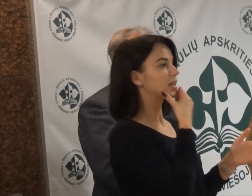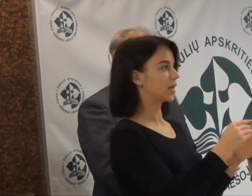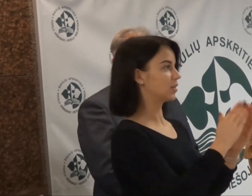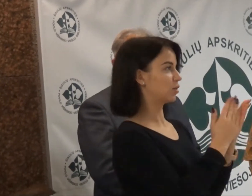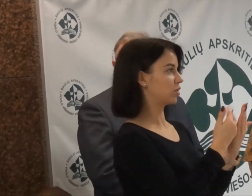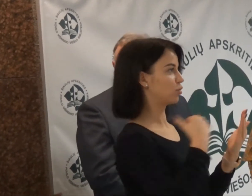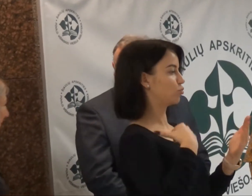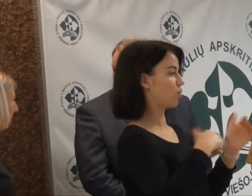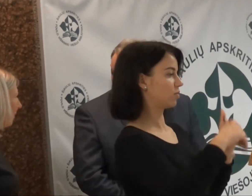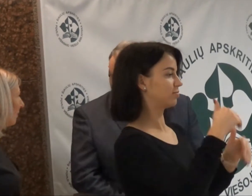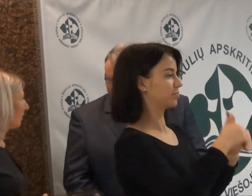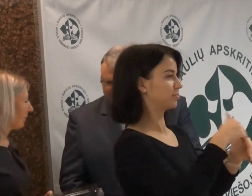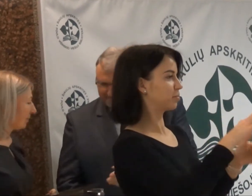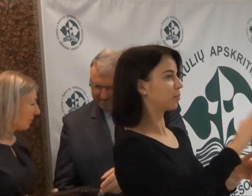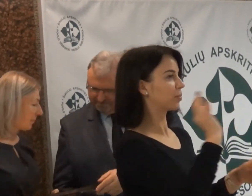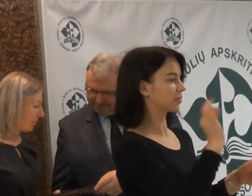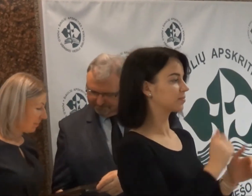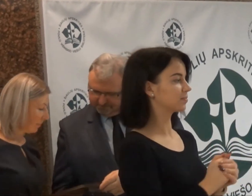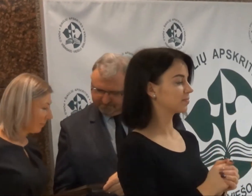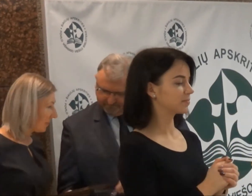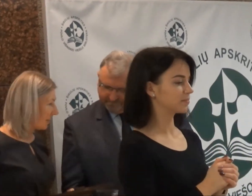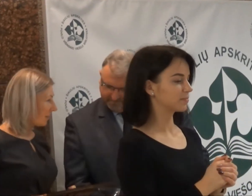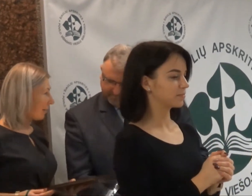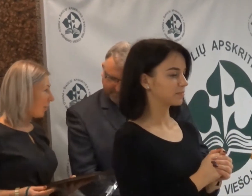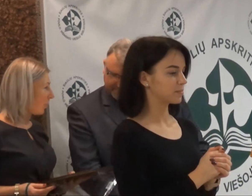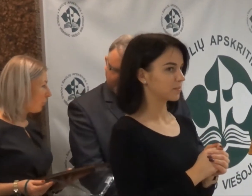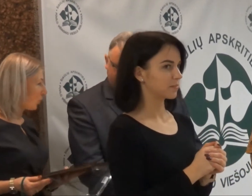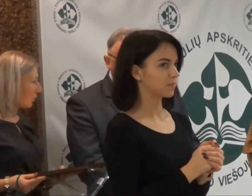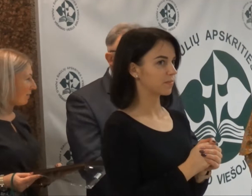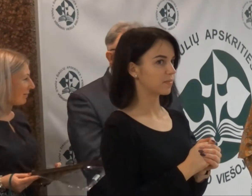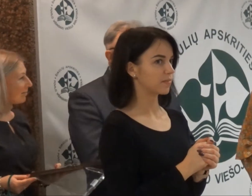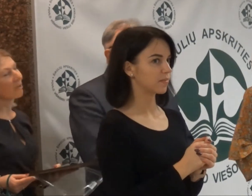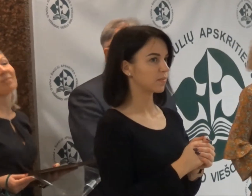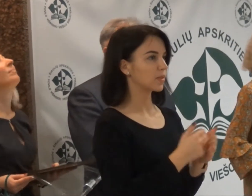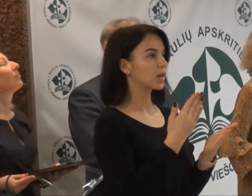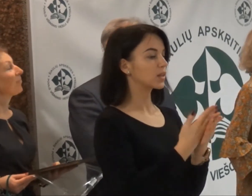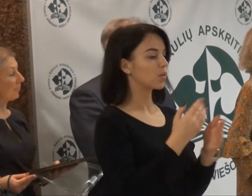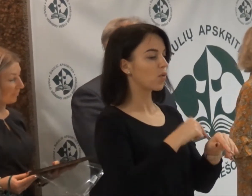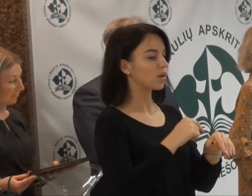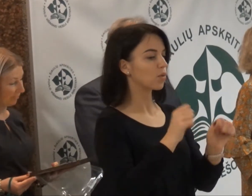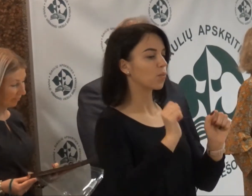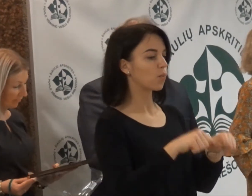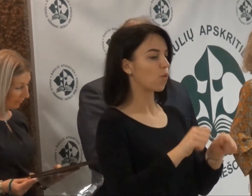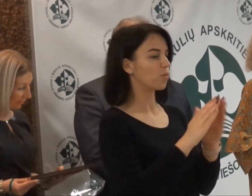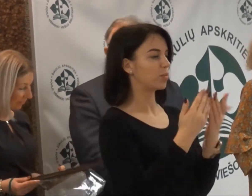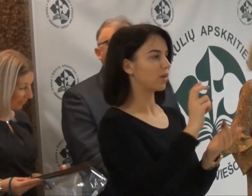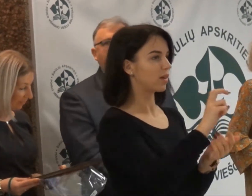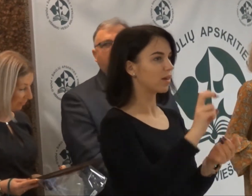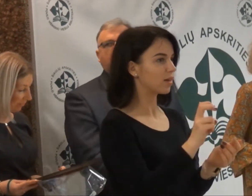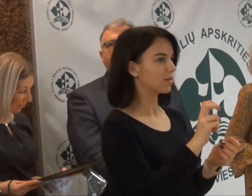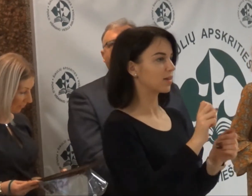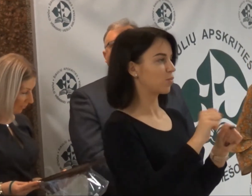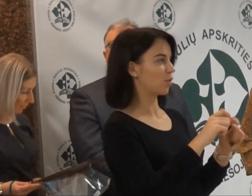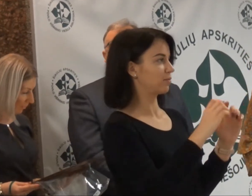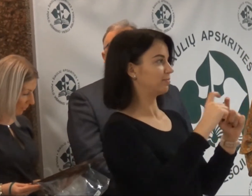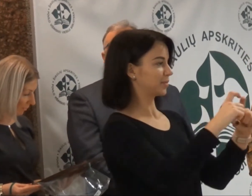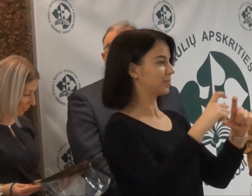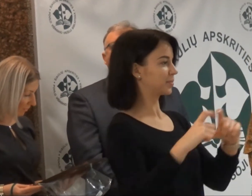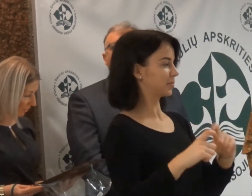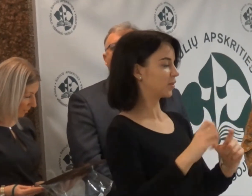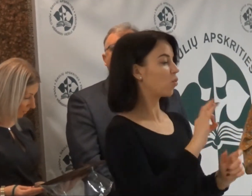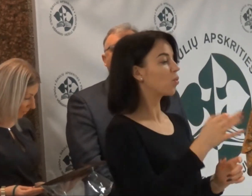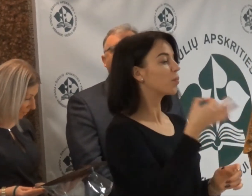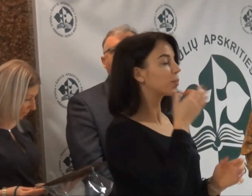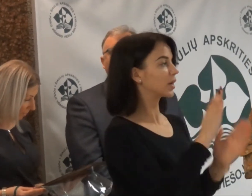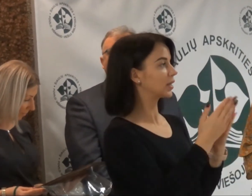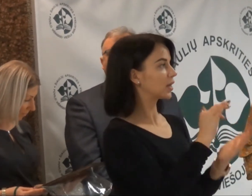žmonės. Jūs turėjote laiko užeiti pas mūsų biblioteką, galėjote dėti širdeles ant jums patikusių knygų.